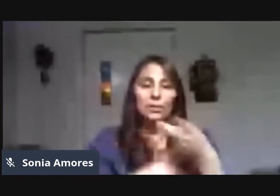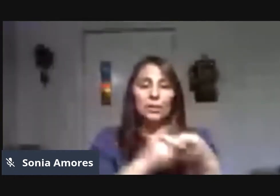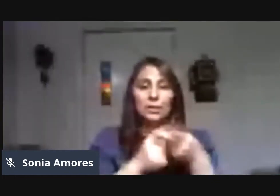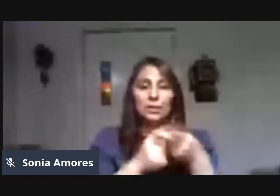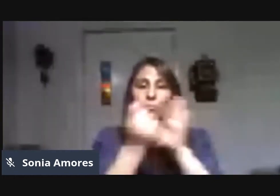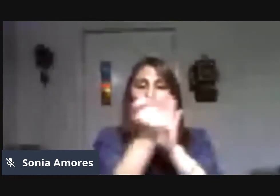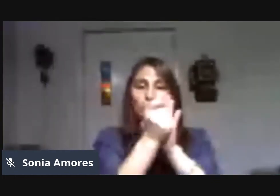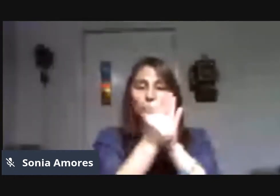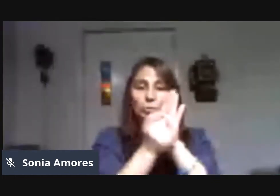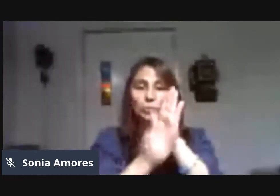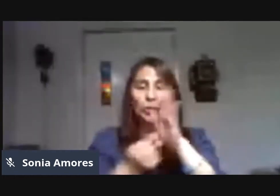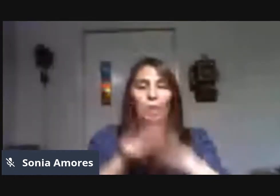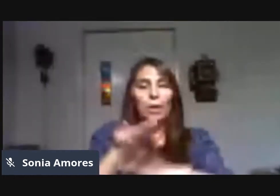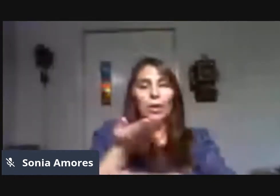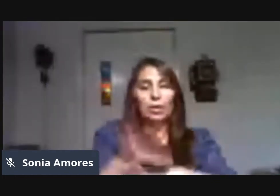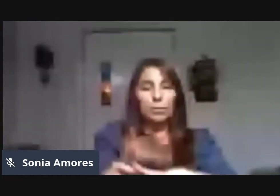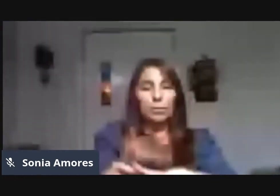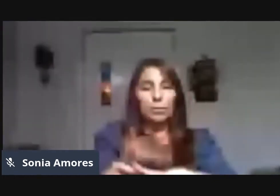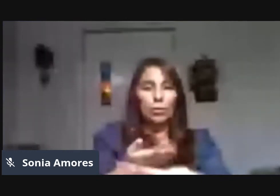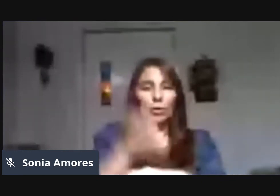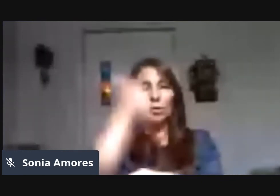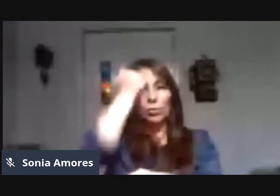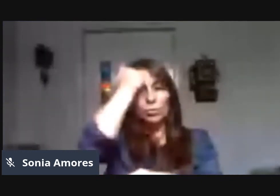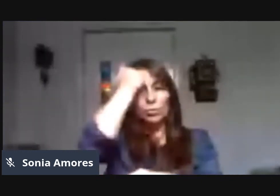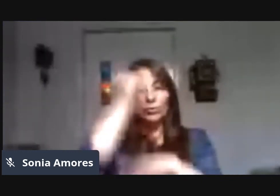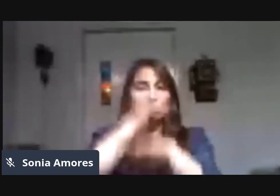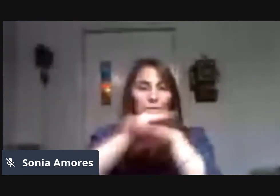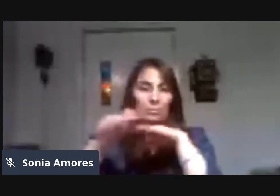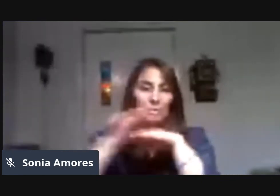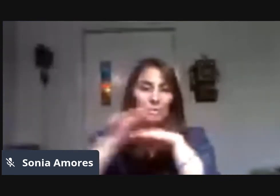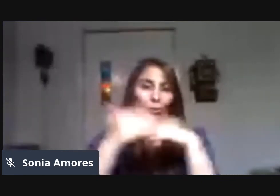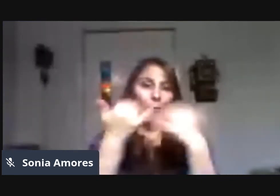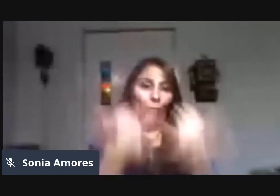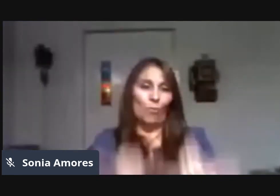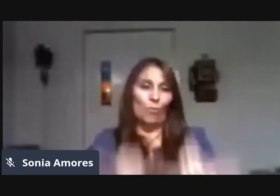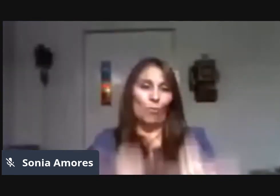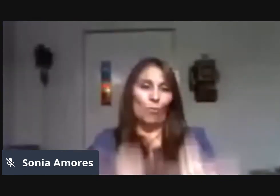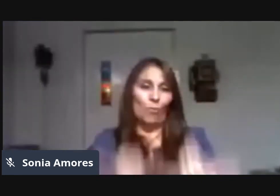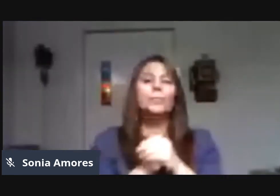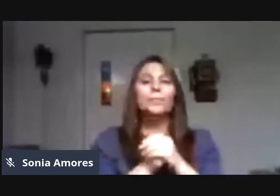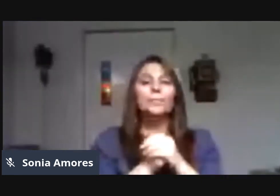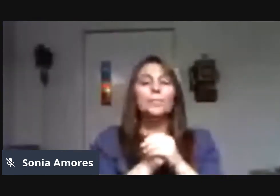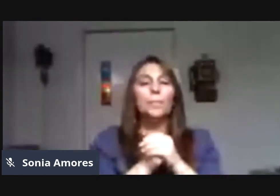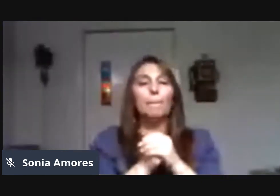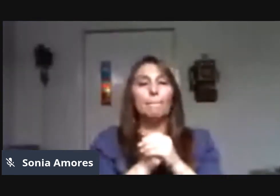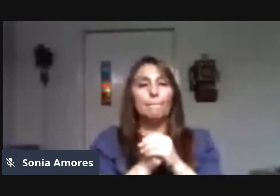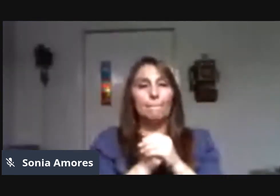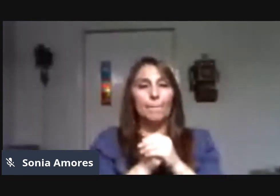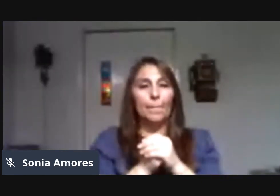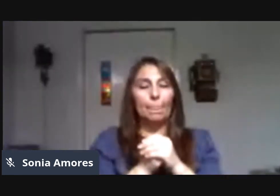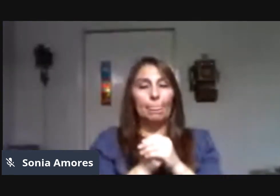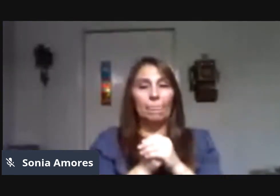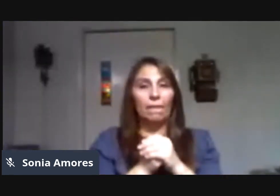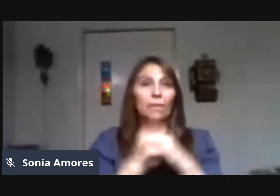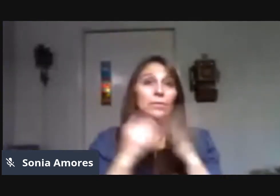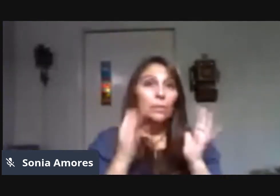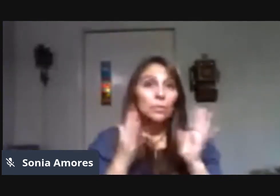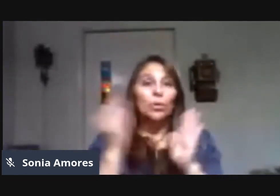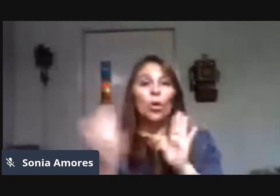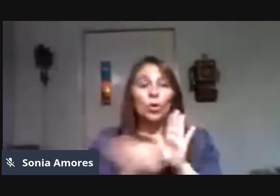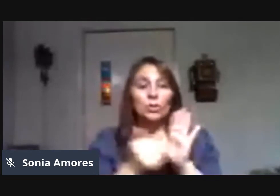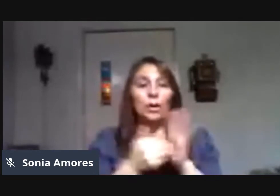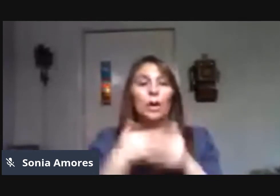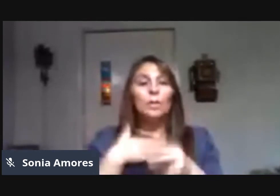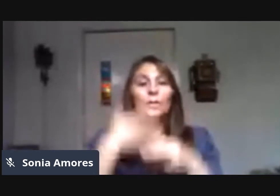proponiendo los invitados. En ese sentido, bueno, nuevamente mi nombre es Helbert